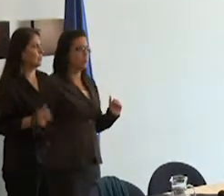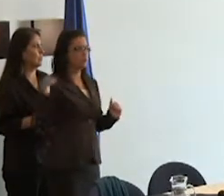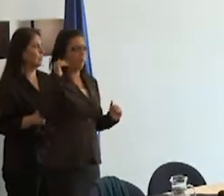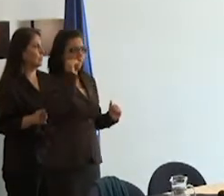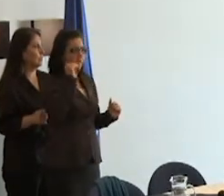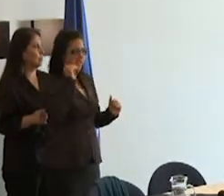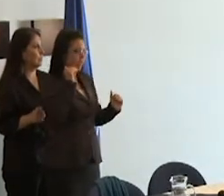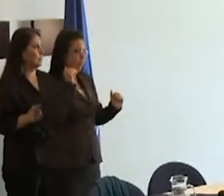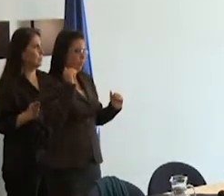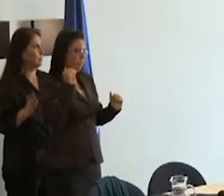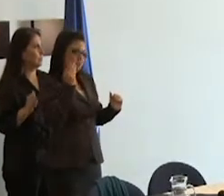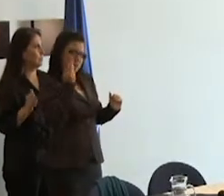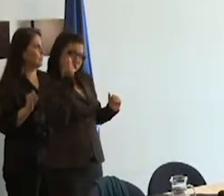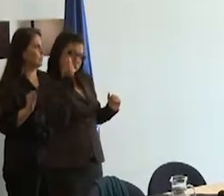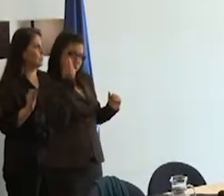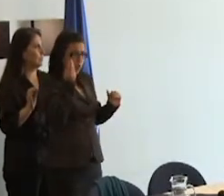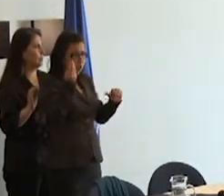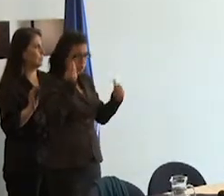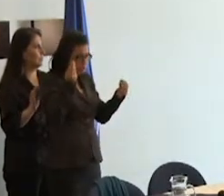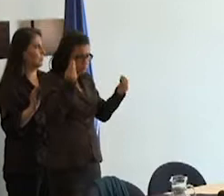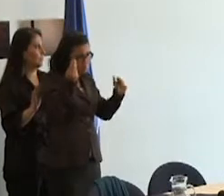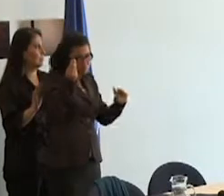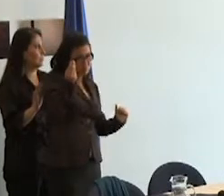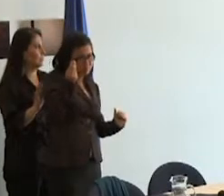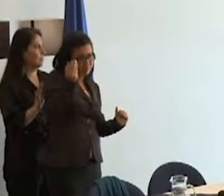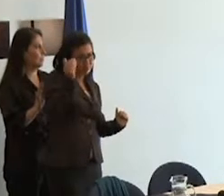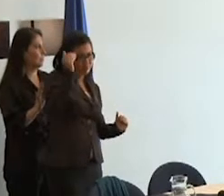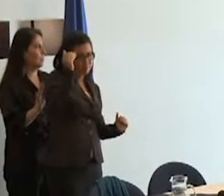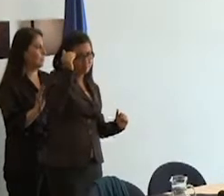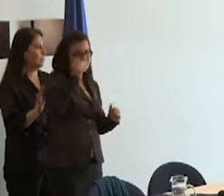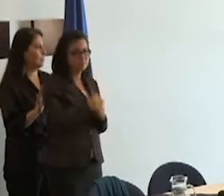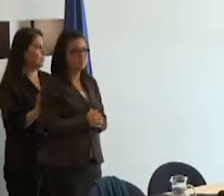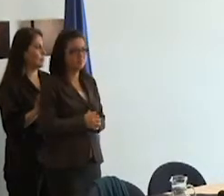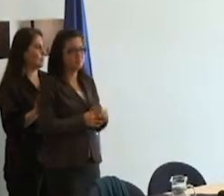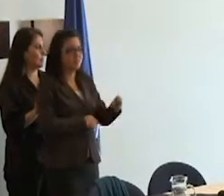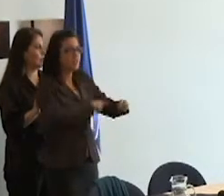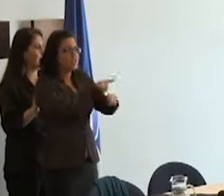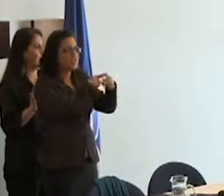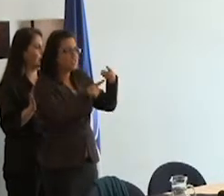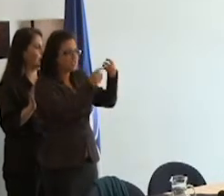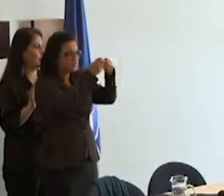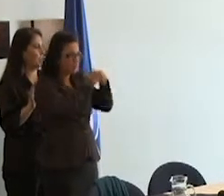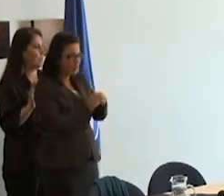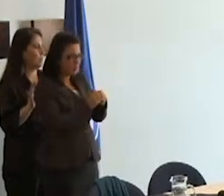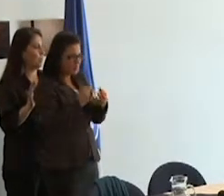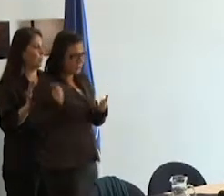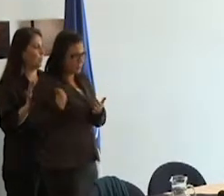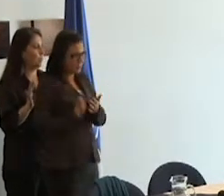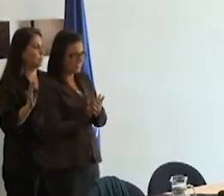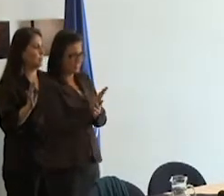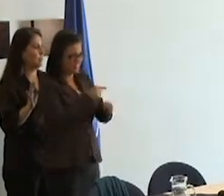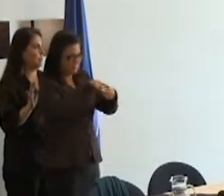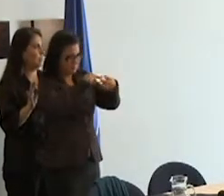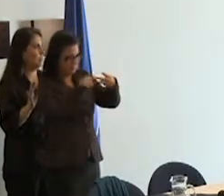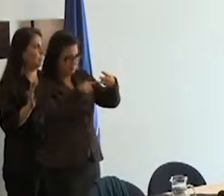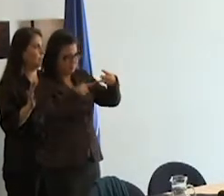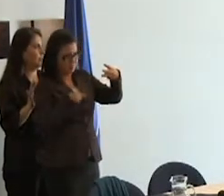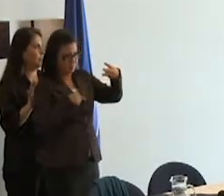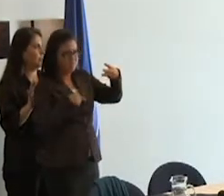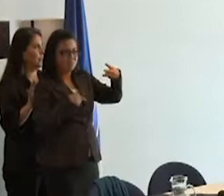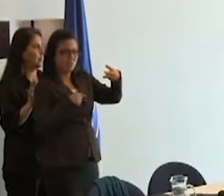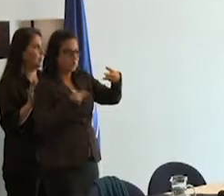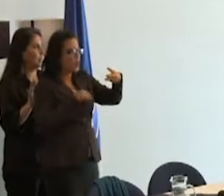superioridad de unos frente a otros. Estas tres formas de colonización tienen un denominador